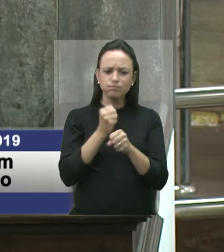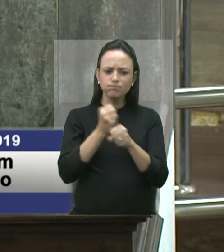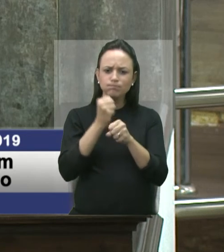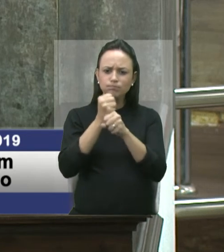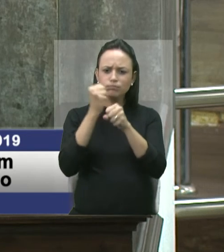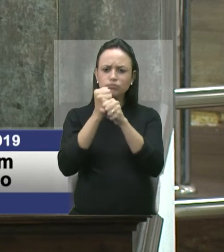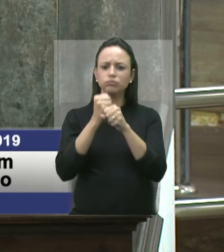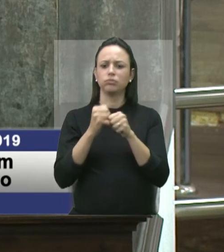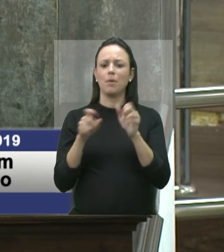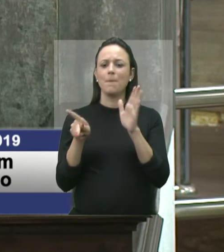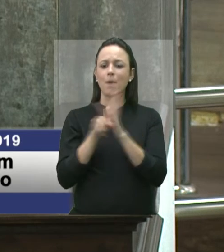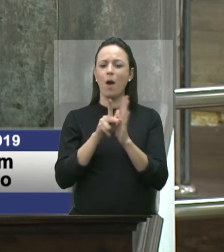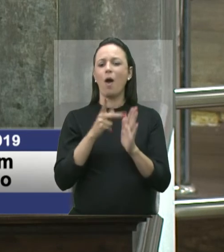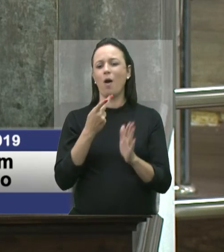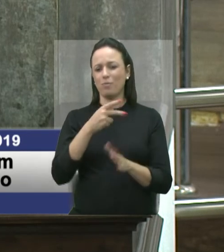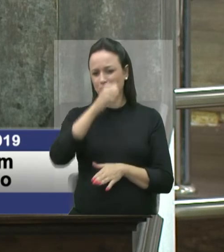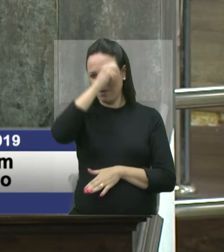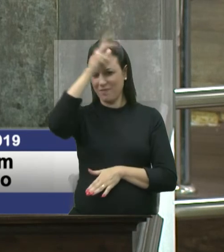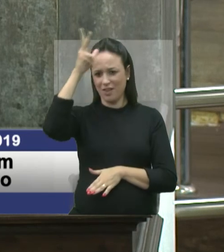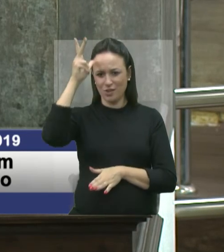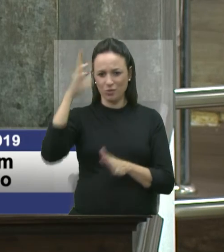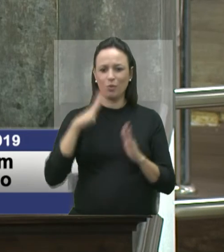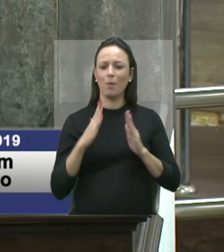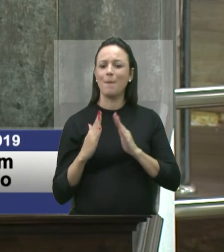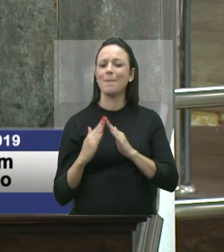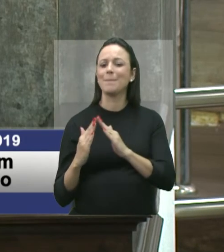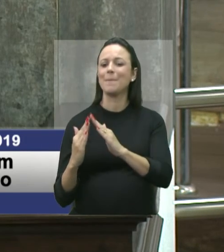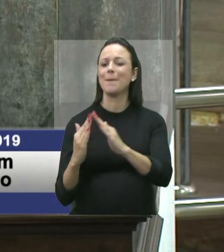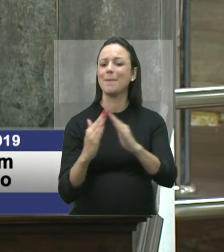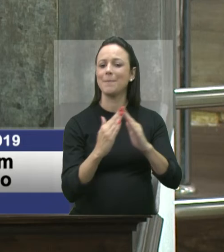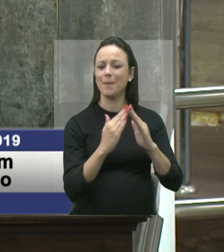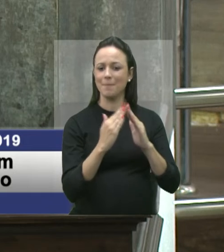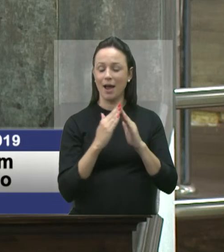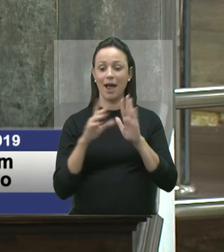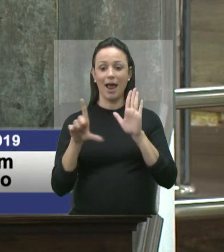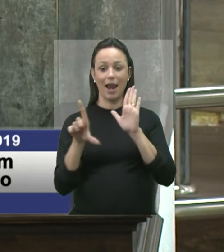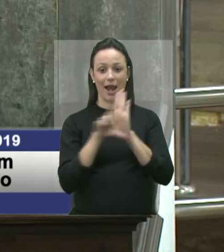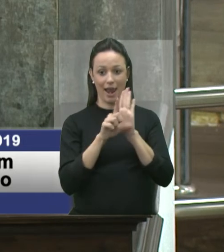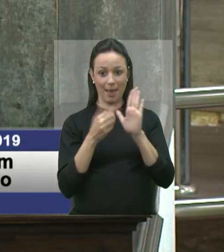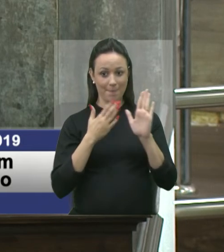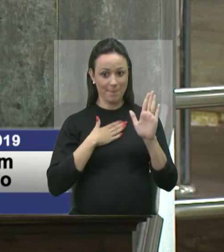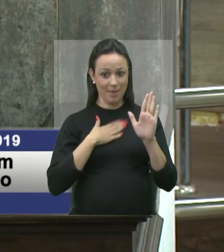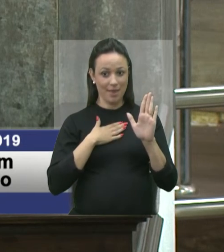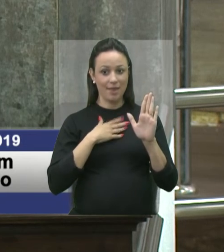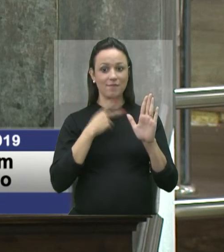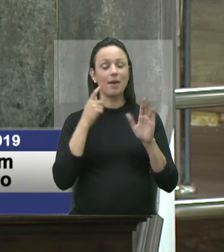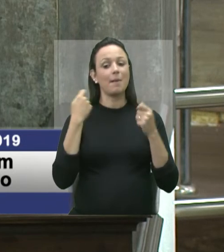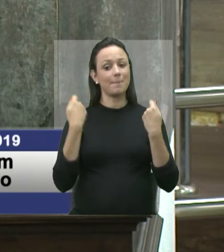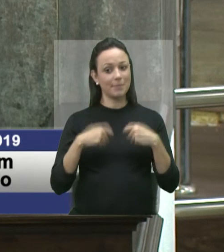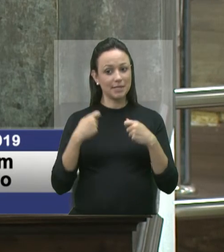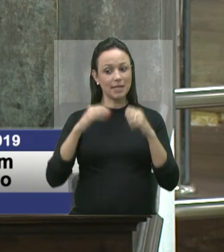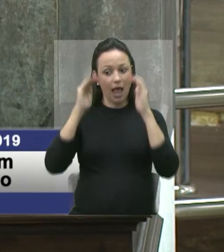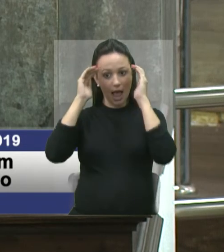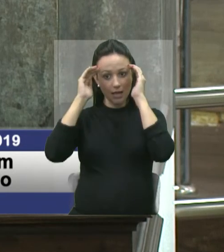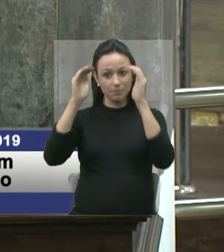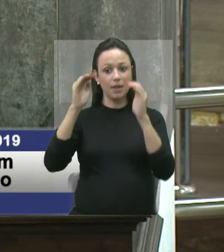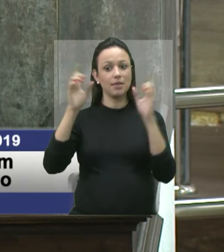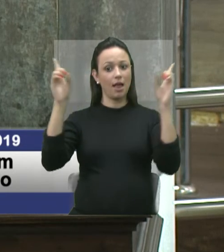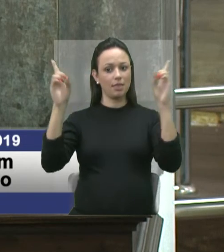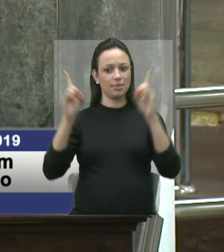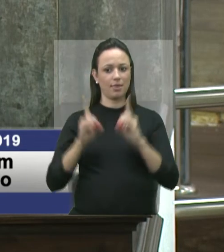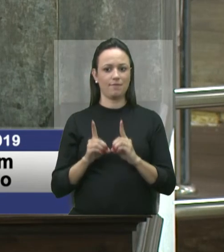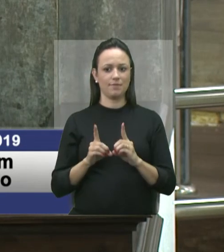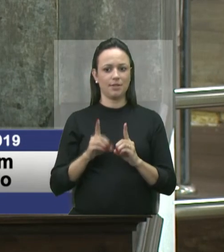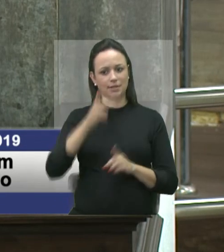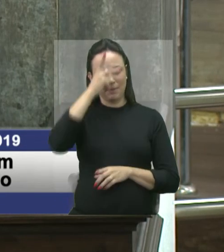conjuntos habitacionais no nosso município, tem uma lei de minha autoria, que ela tem que ser construída conforme a deficiência da pessoa. A